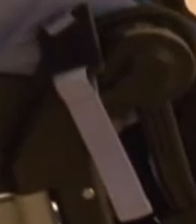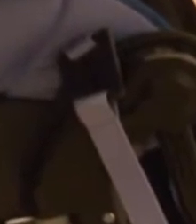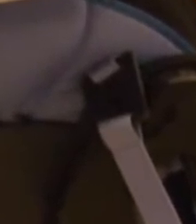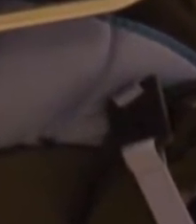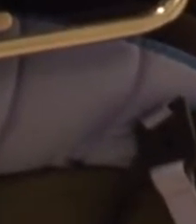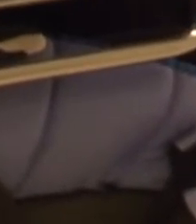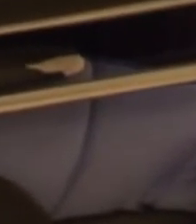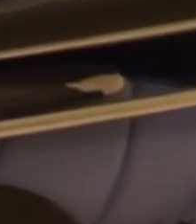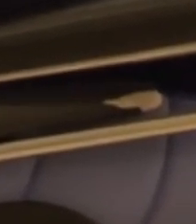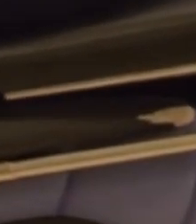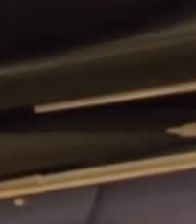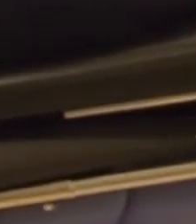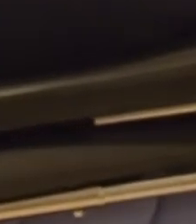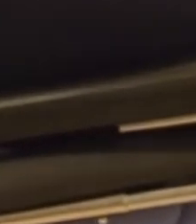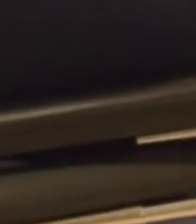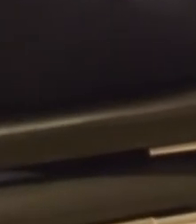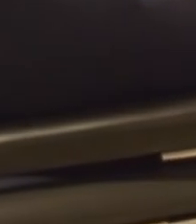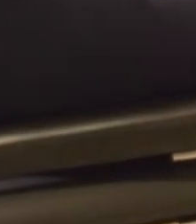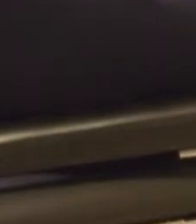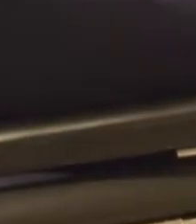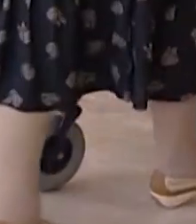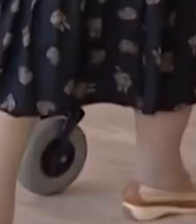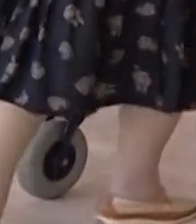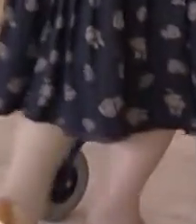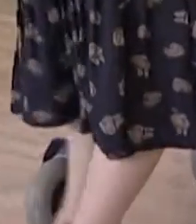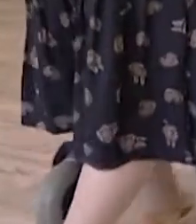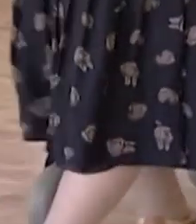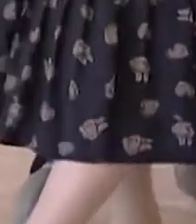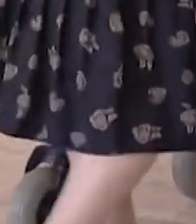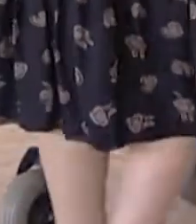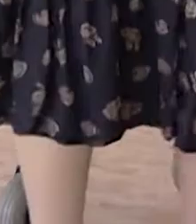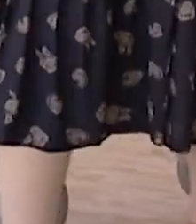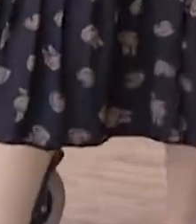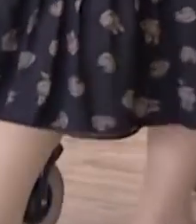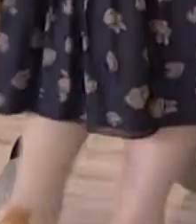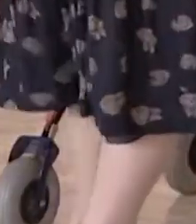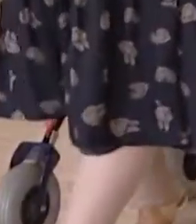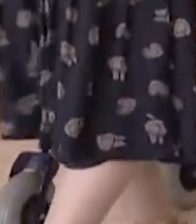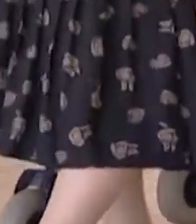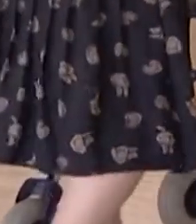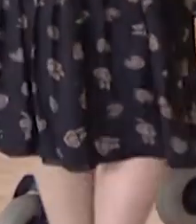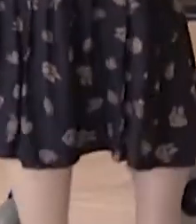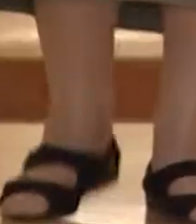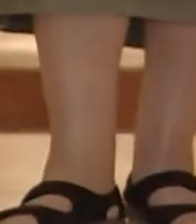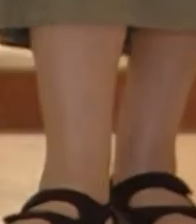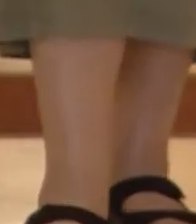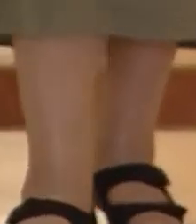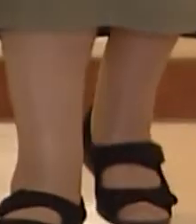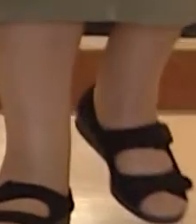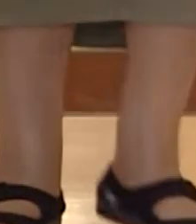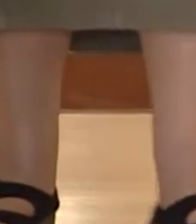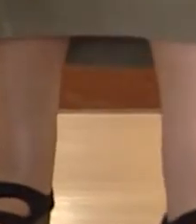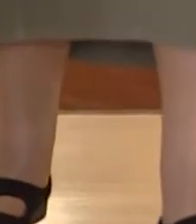esami col tampone sono stati affiancati test rapidi. Se questi ultimi danno esito dubbio o positivo, si passa alla verifica col tampone.